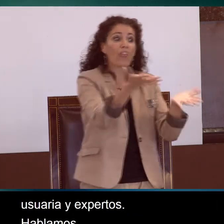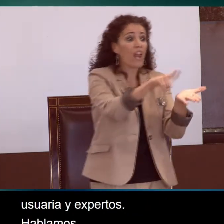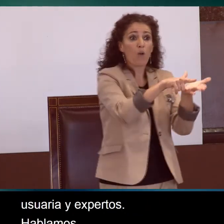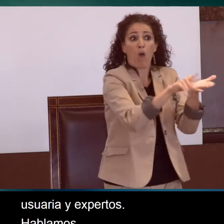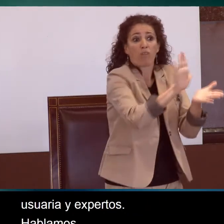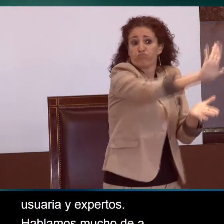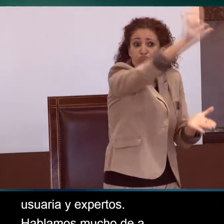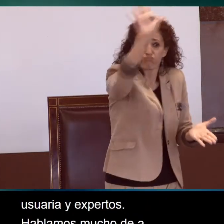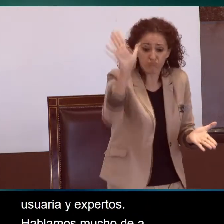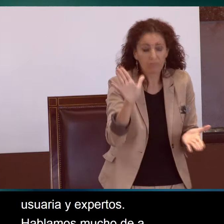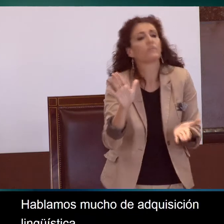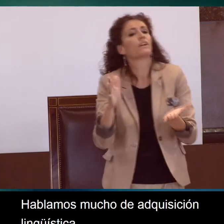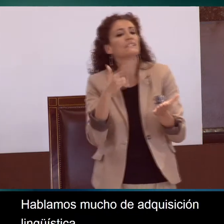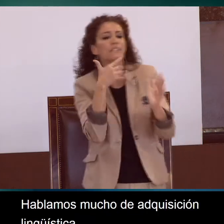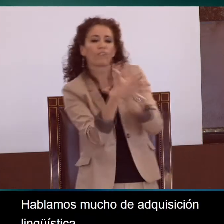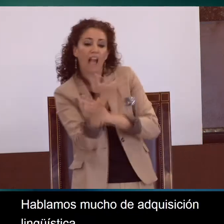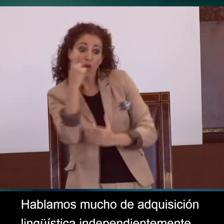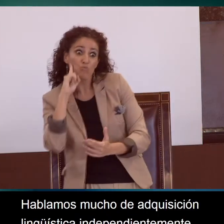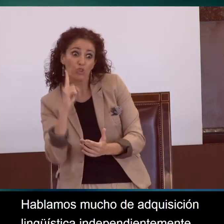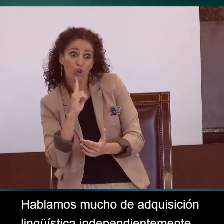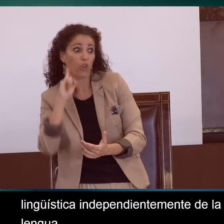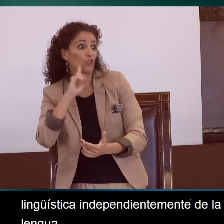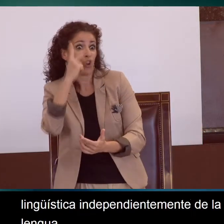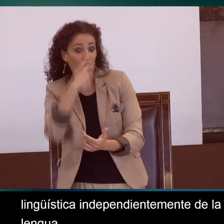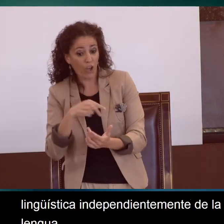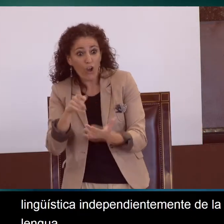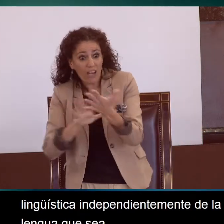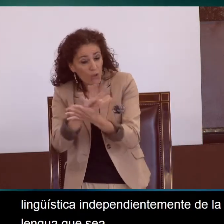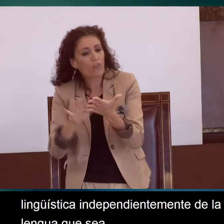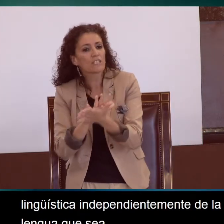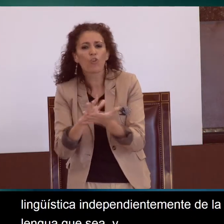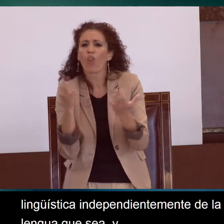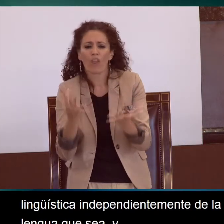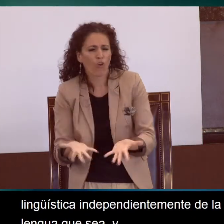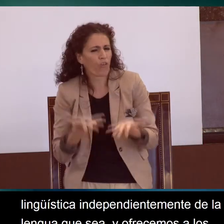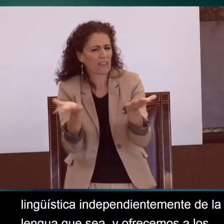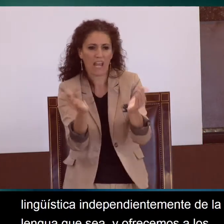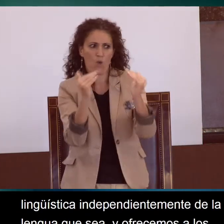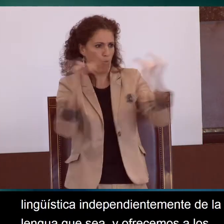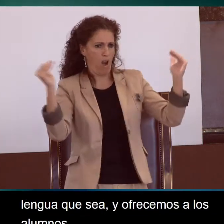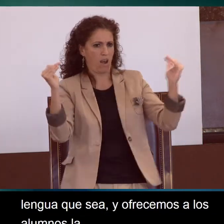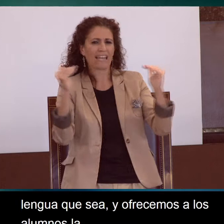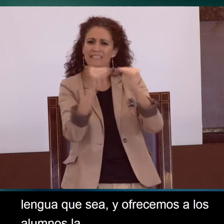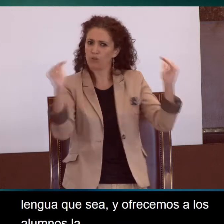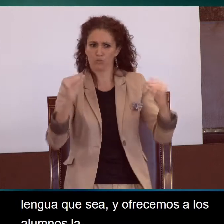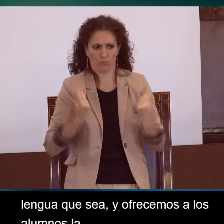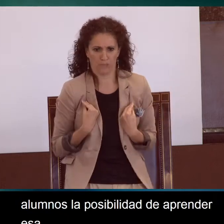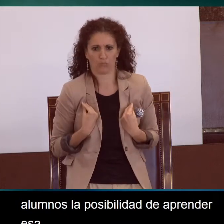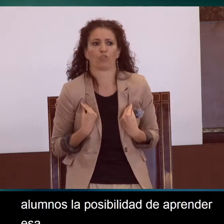y ofrecemos a los alumnos la posibilidad de aprender esa lengua y en el caso de los alumnos sordos o sordociegos, le tenemos que ofrecer esa